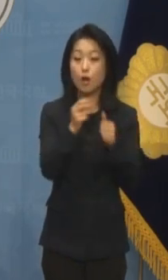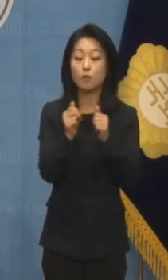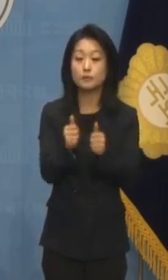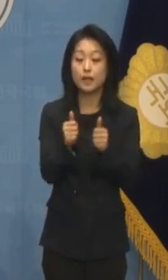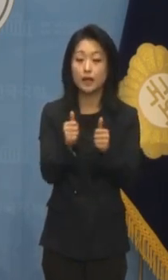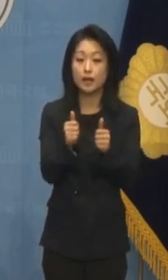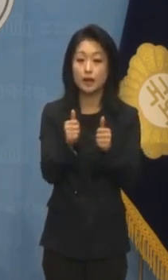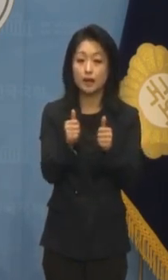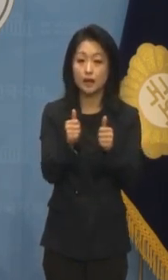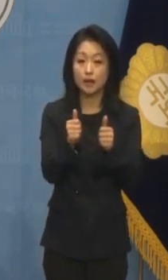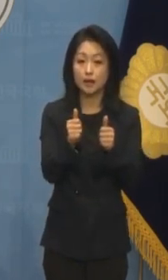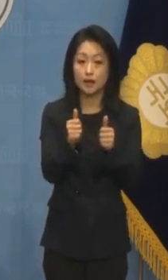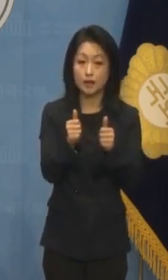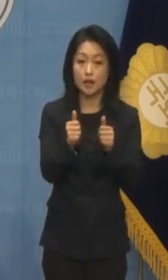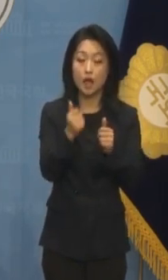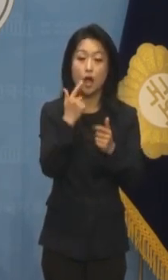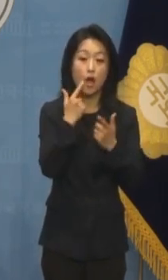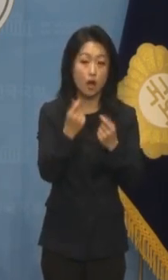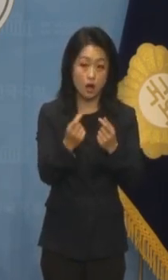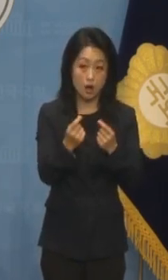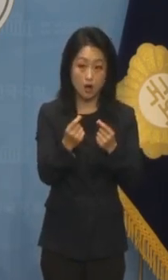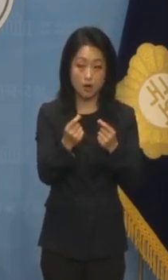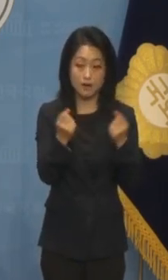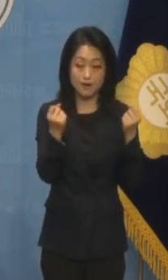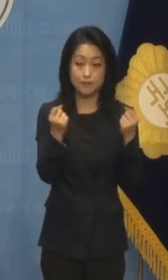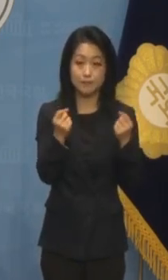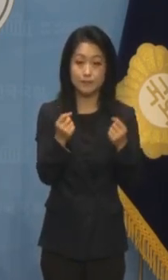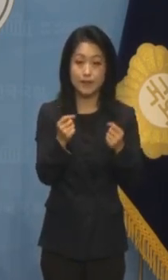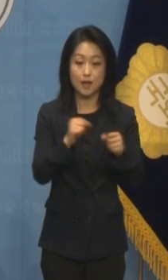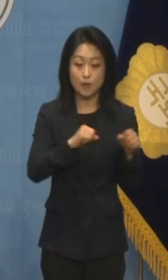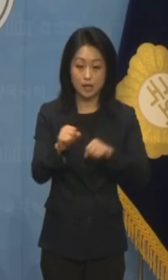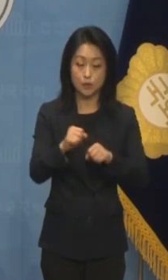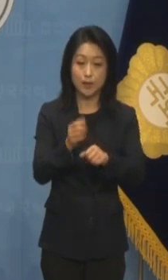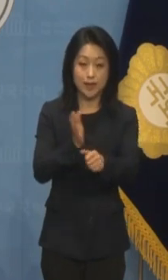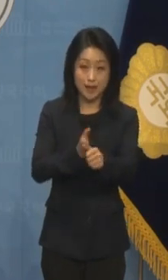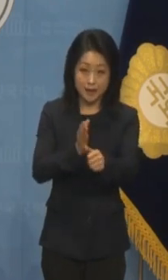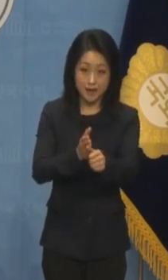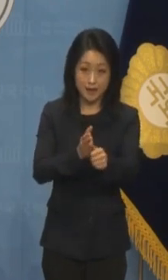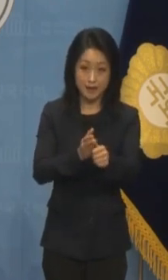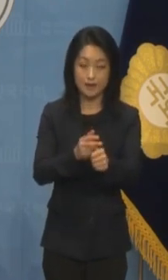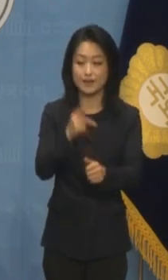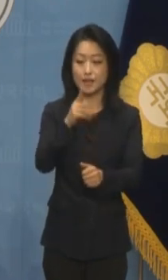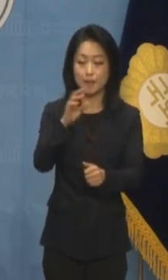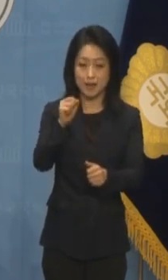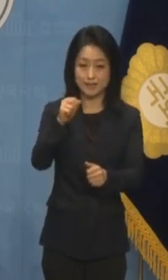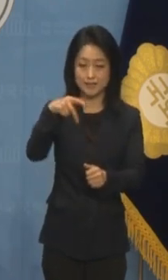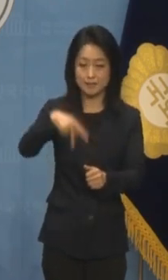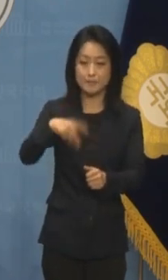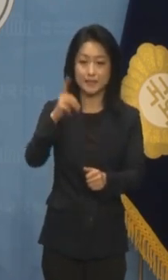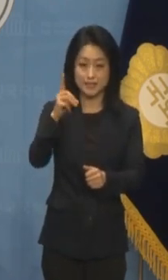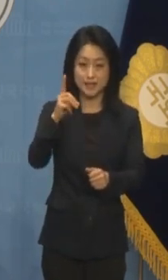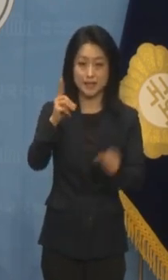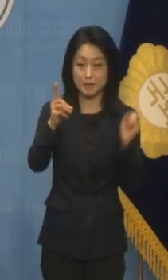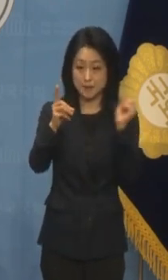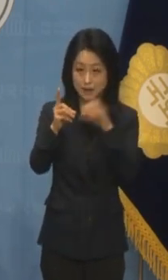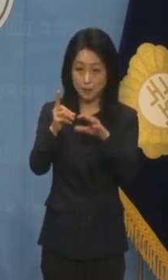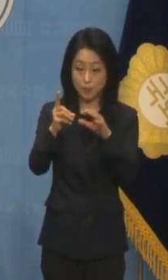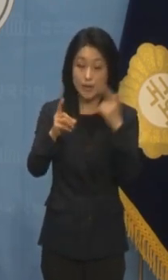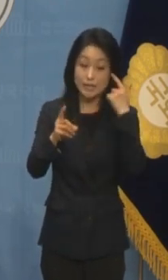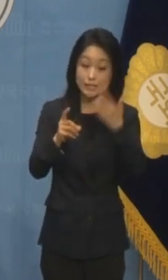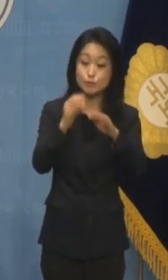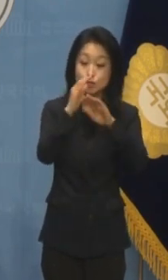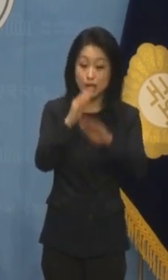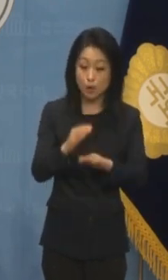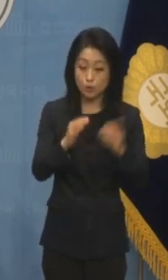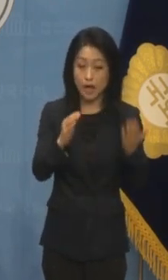누구를 사칭해라 이렇게 KBS 최모 PD에게 직접 얘기를 했다는 내용, 그리고 질문도 자기가 알려줬다는 내용,